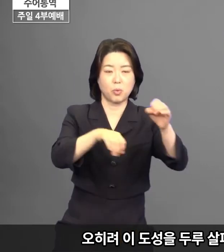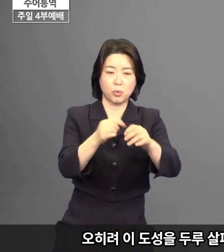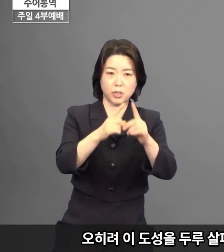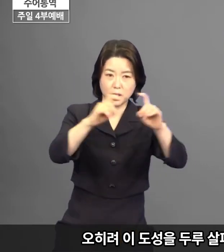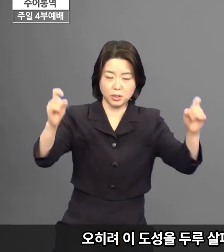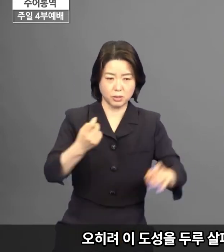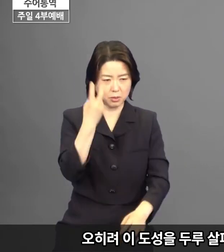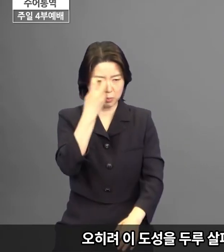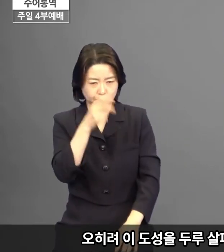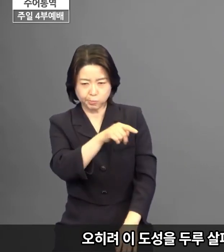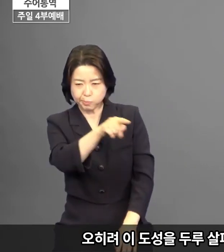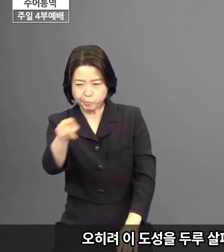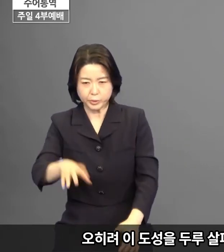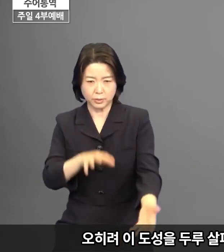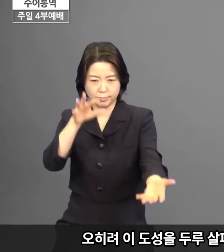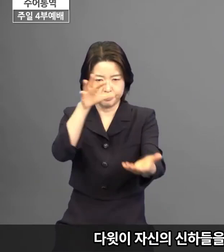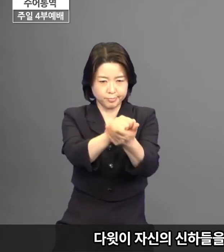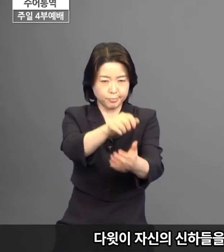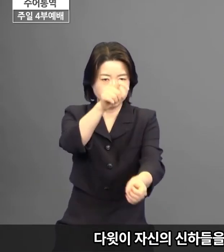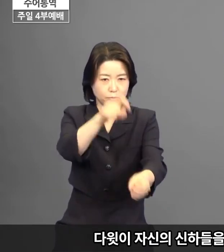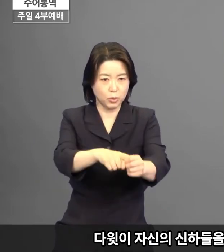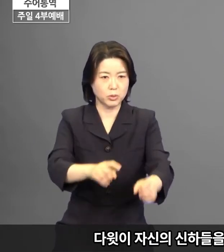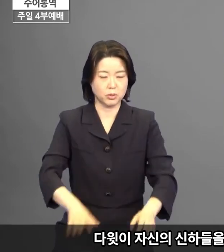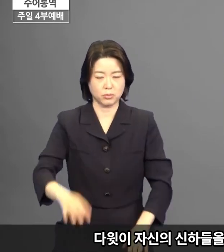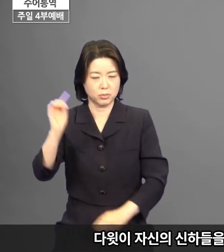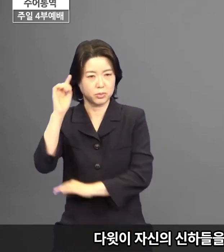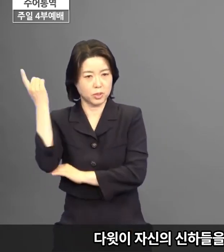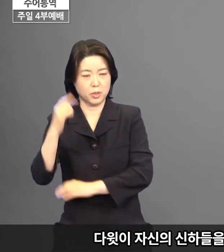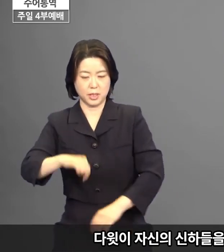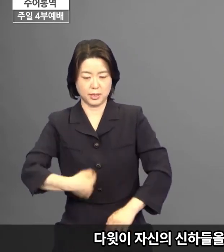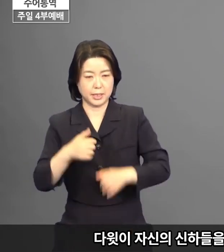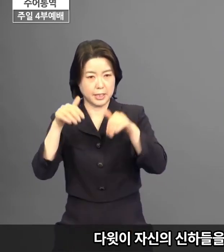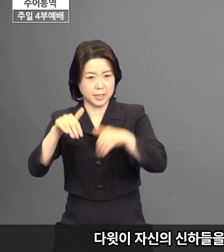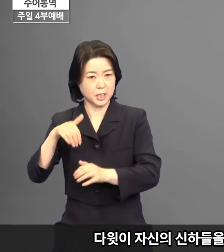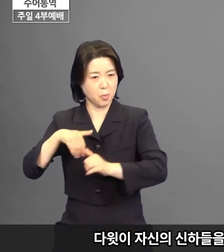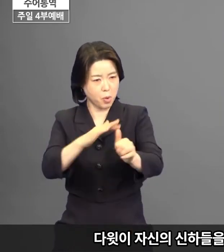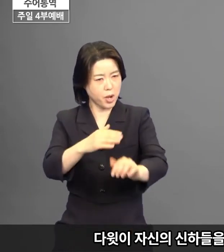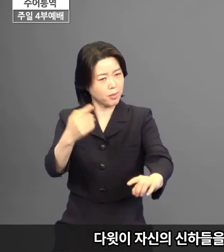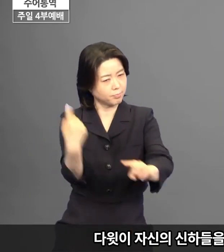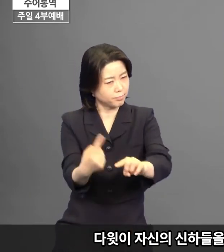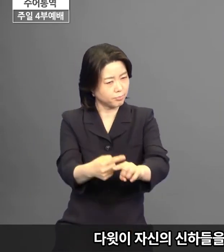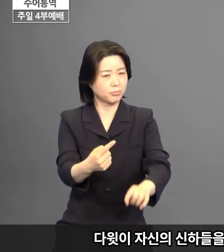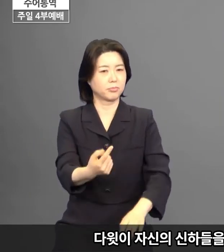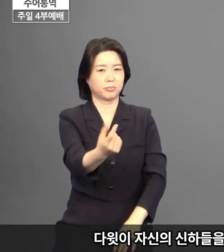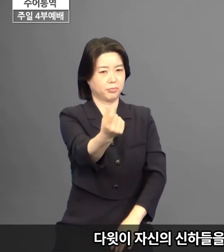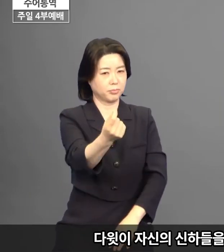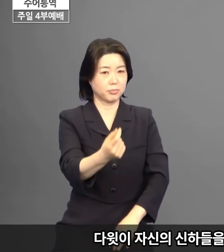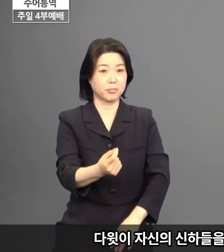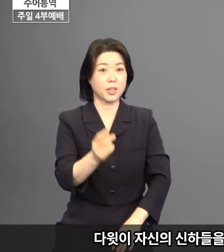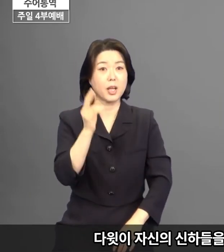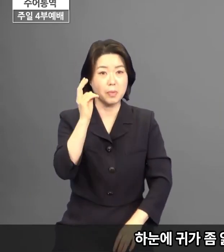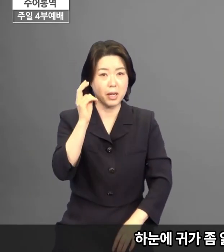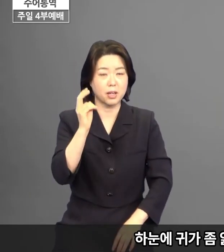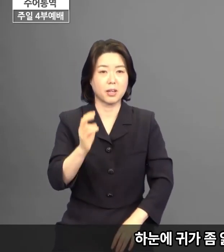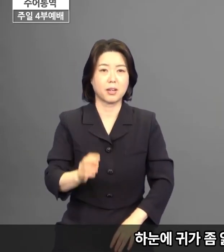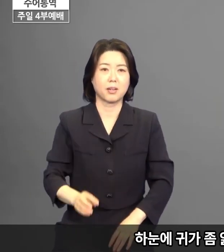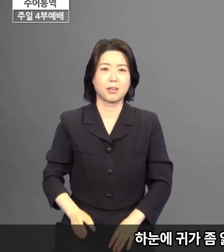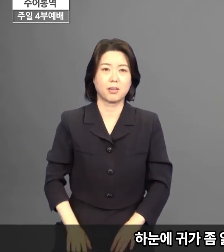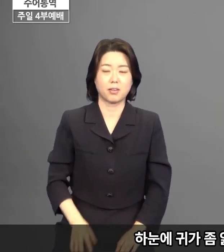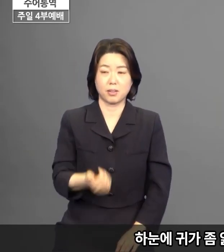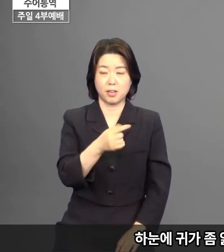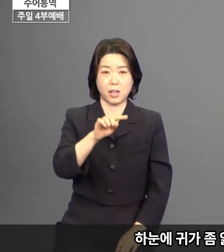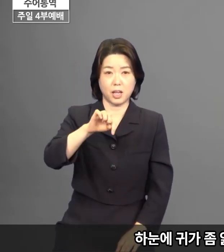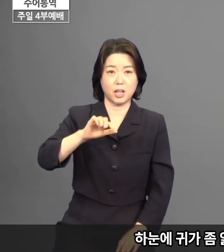두루살피고 정탐하여 함락시키려고 다윗이 자신의 신하들을 보낸 것이 아니겠습니까? 한눈의 귀가